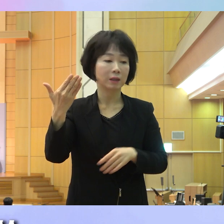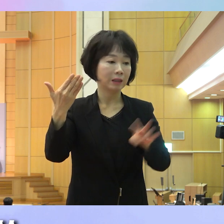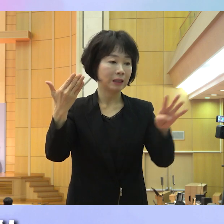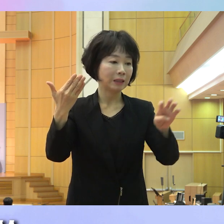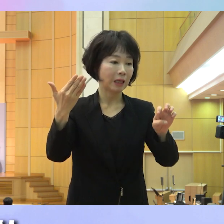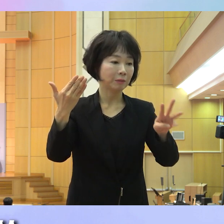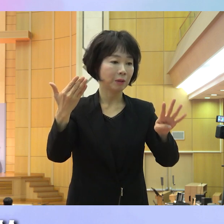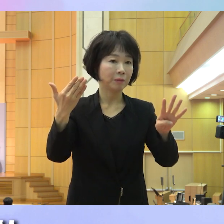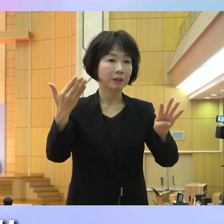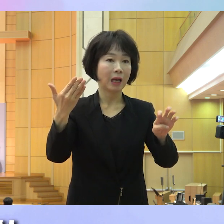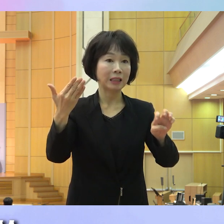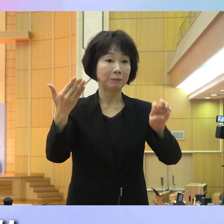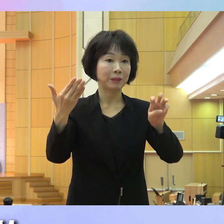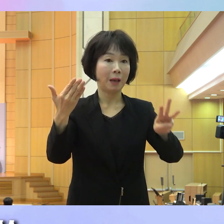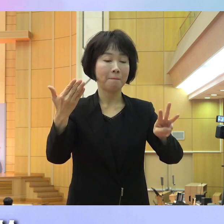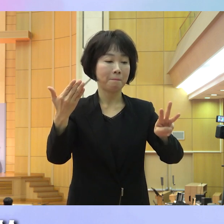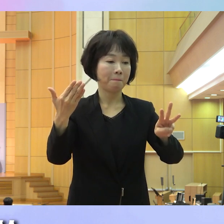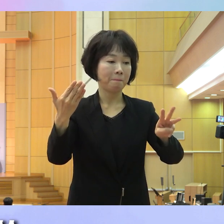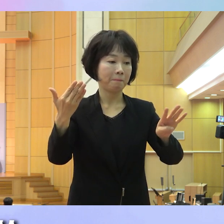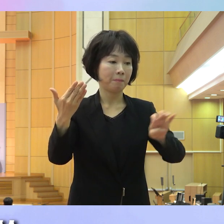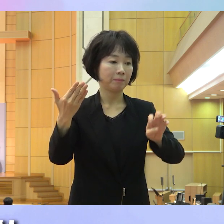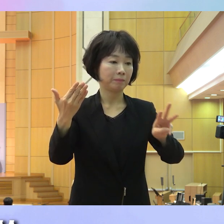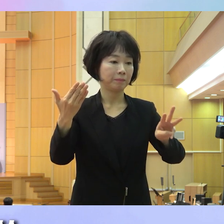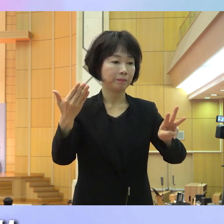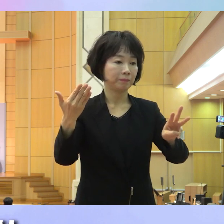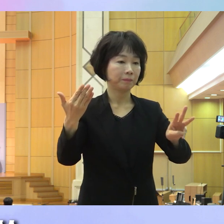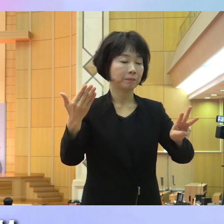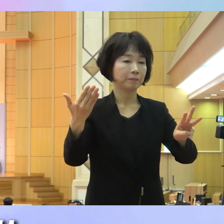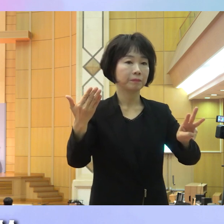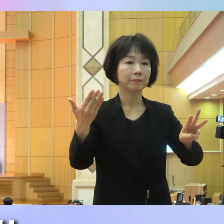마가복음 9장 43절부터